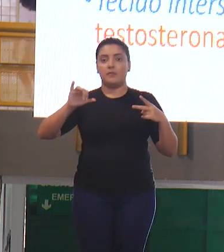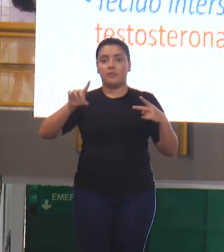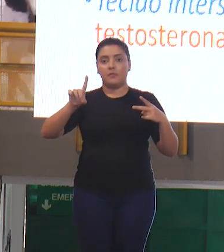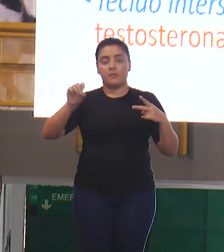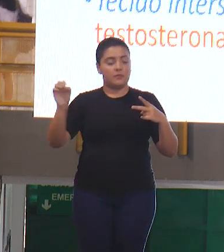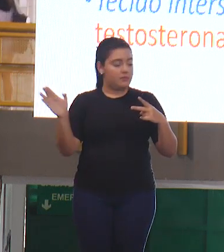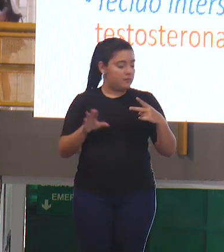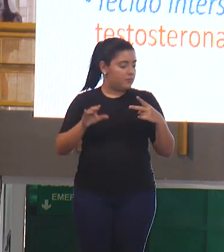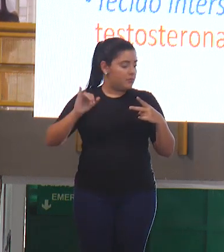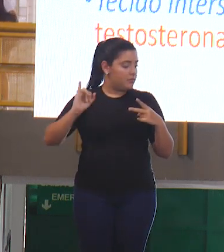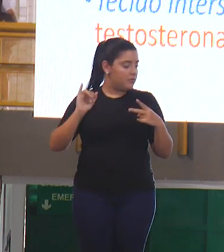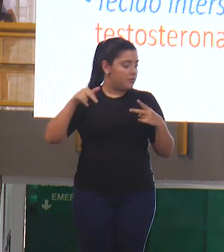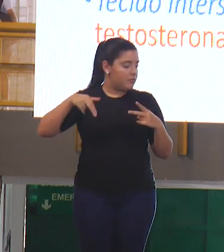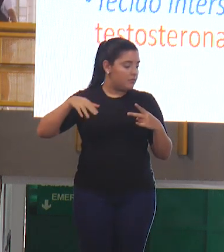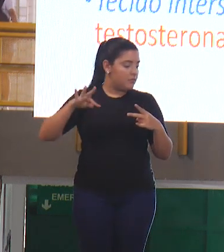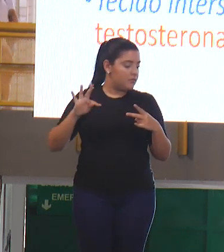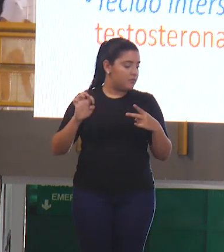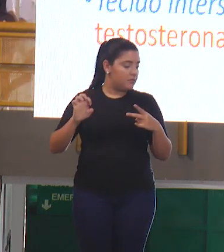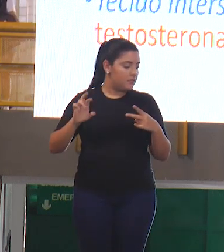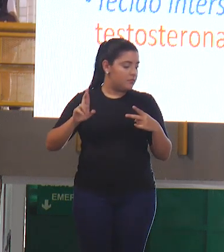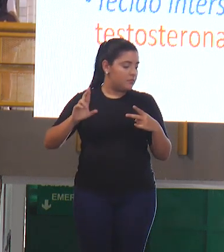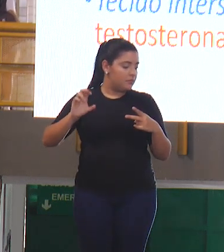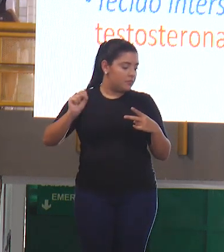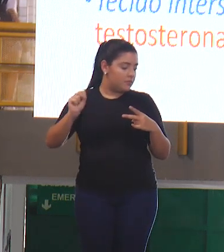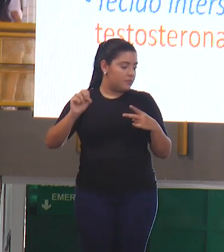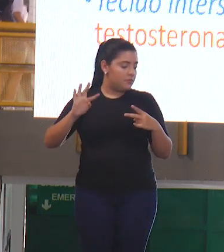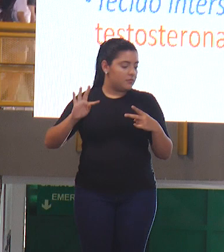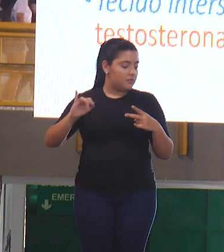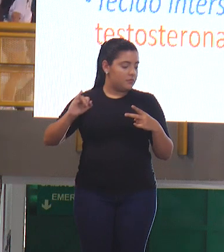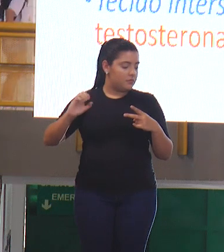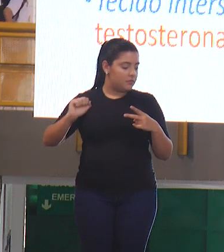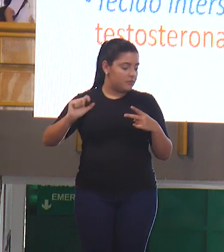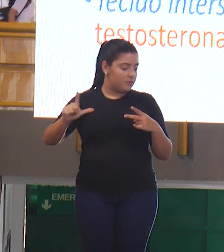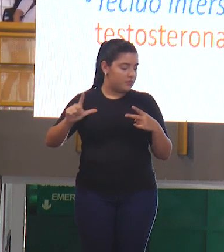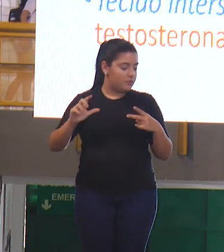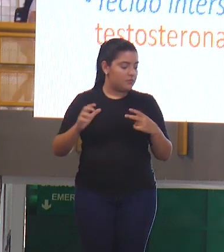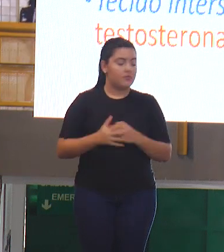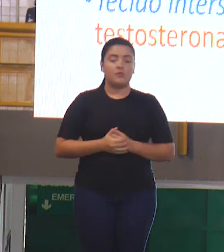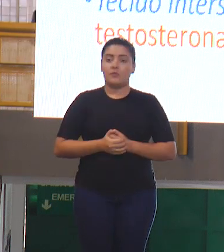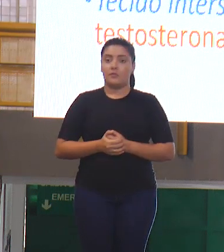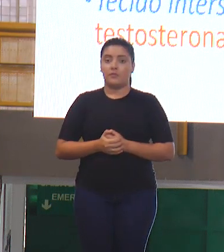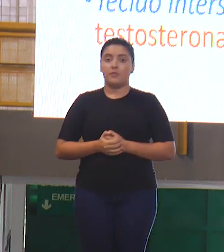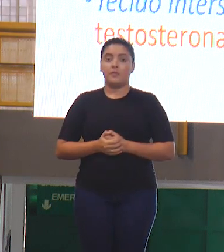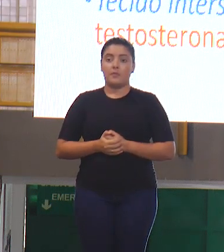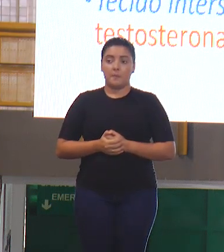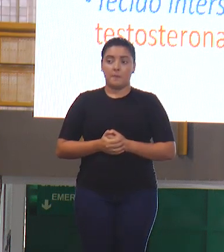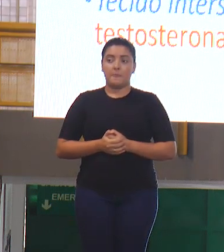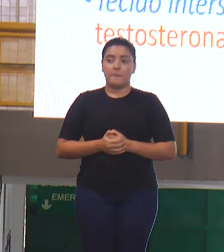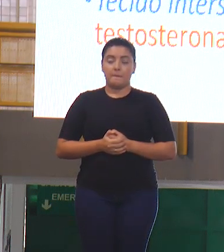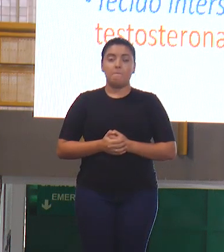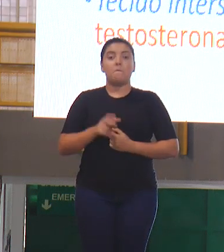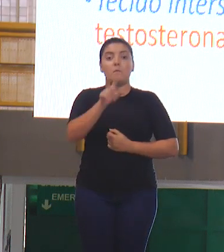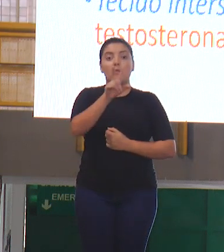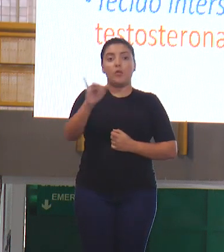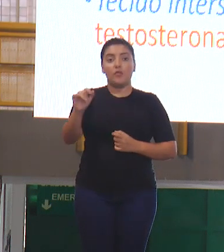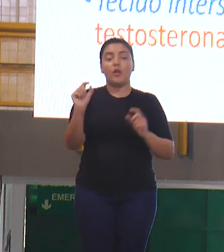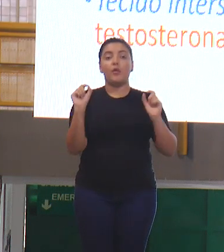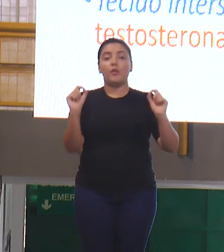tecido intersticial, né? Também chamado de células de Leydig, que